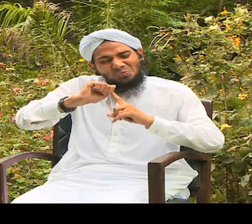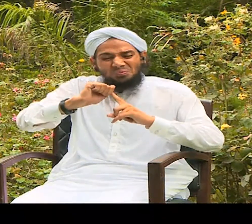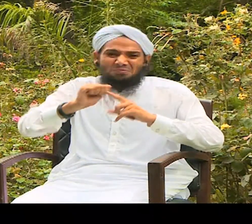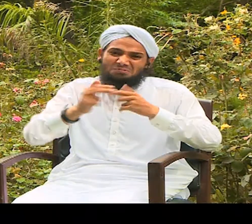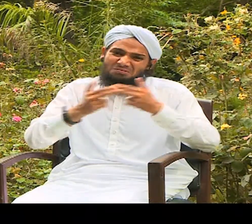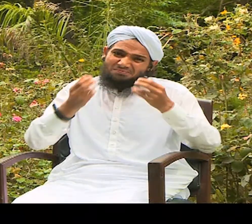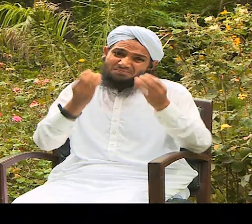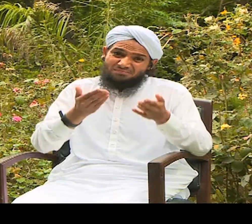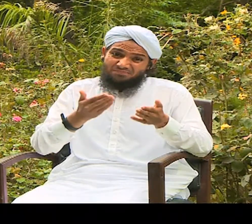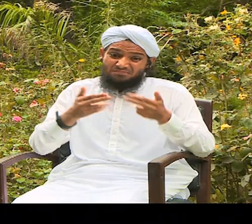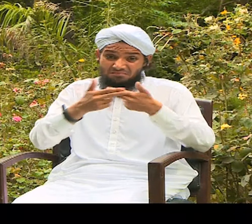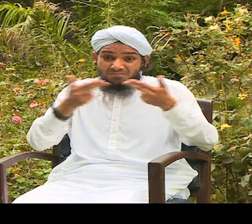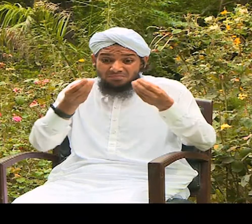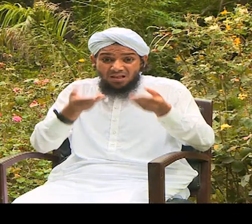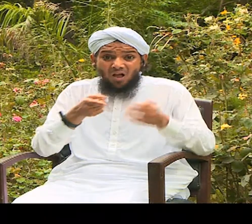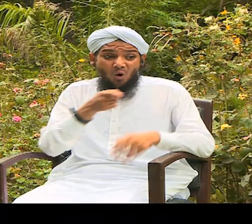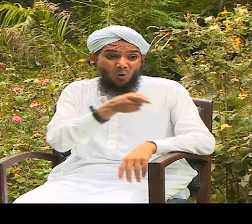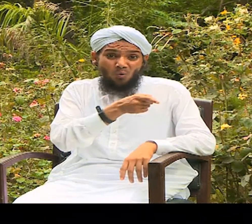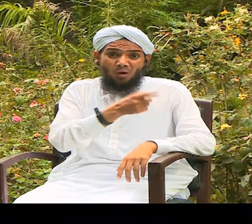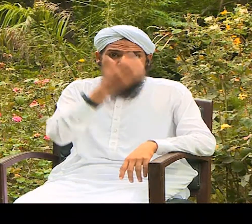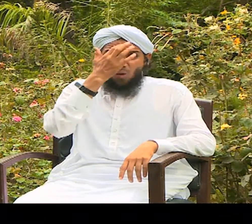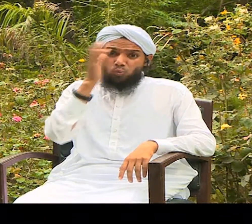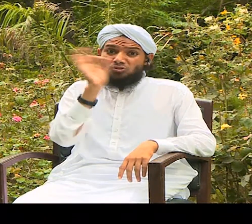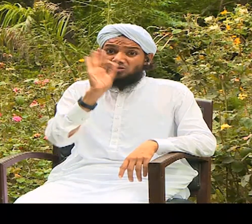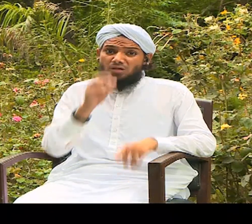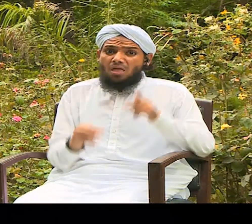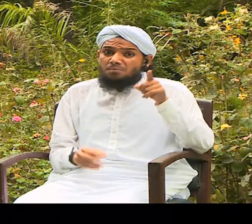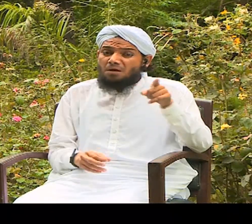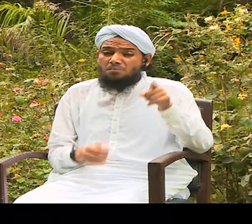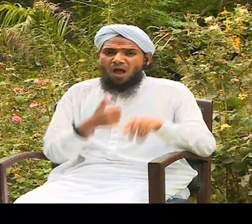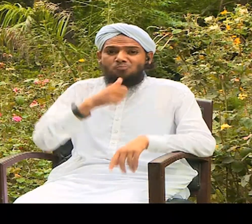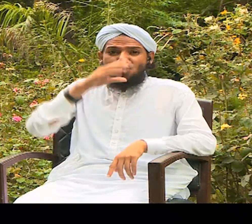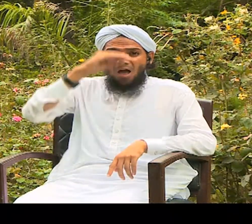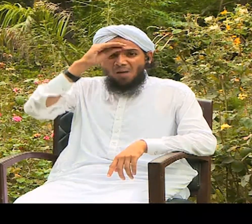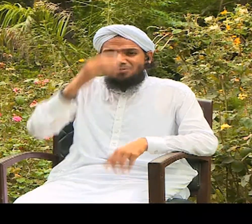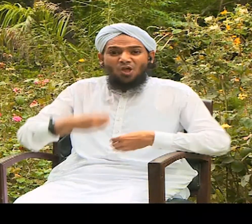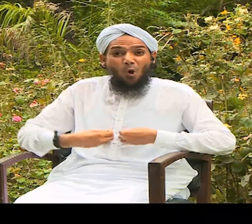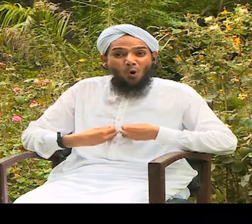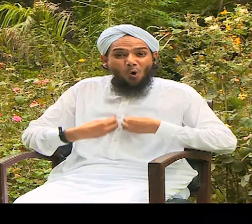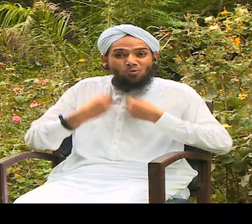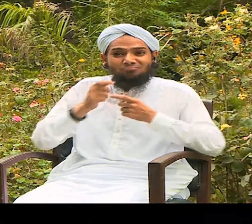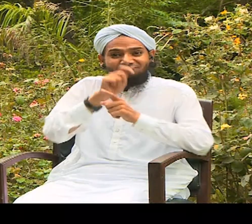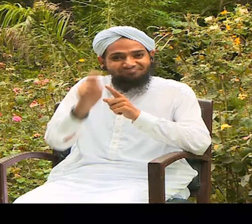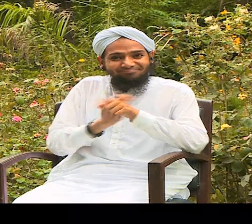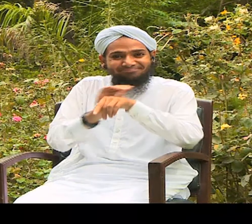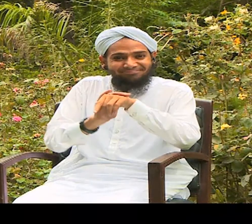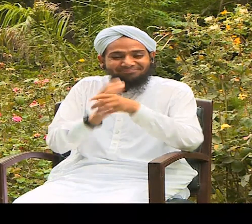حکایت سے آپ جان گئے ہیں۔ وہ شخص بڑا خوش نصیب ہے جو ماں باپ کو خوش رکھتا ہے، اور جو بد